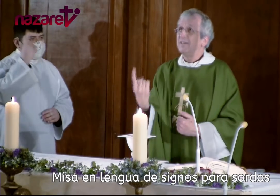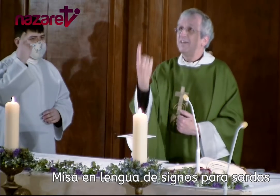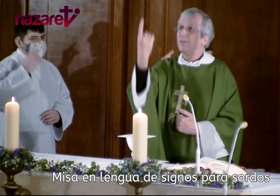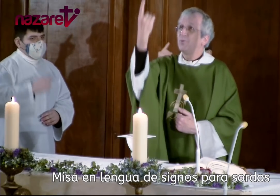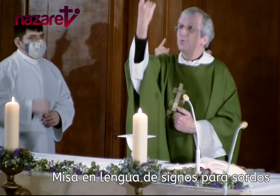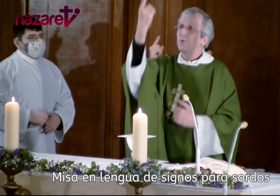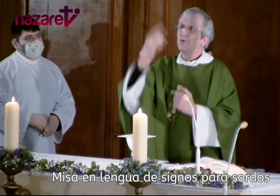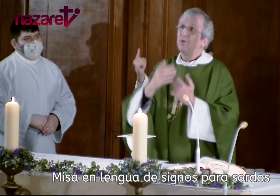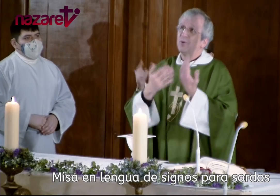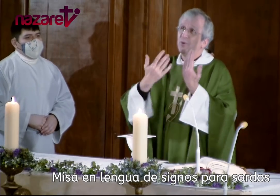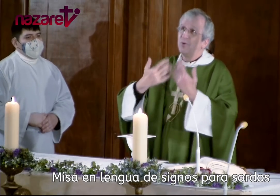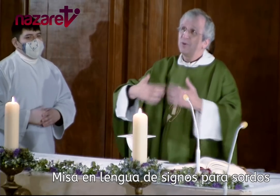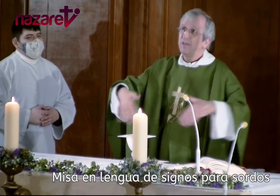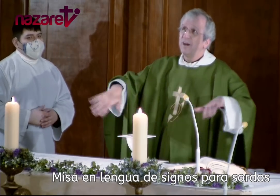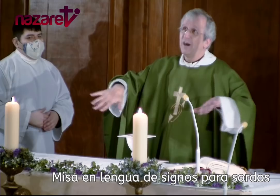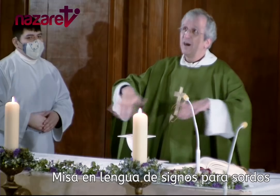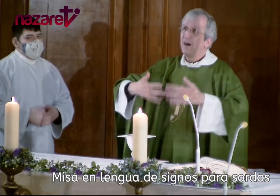de tu gloria.